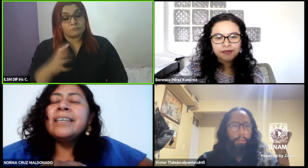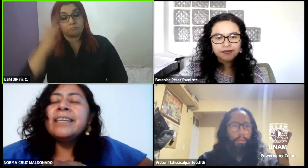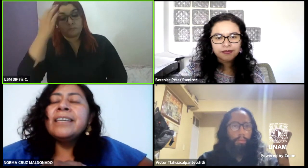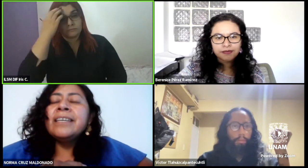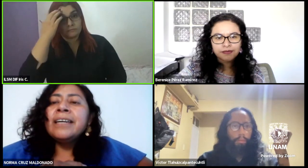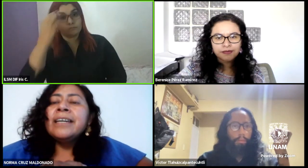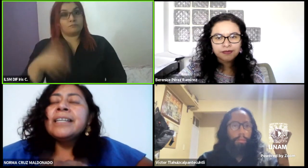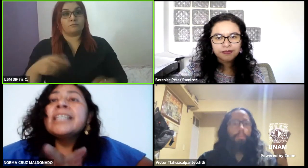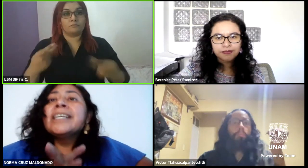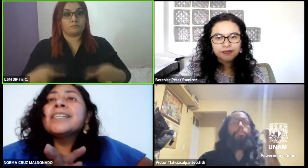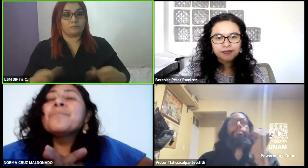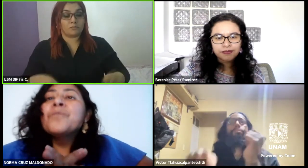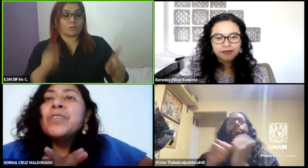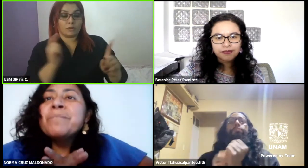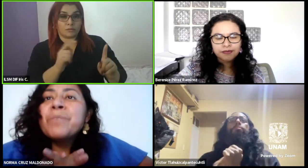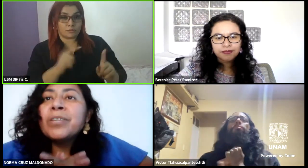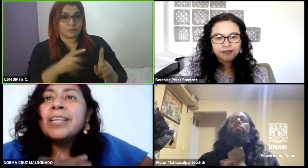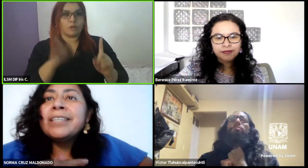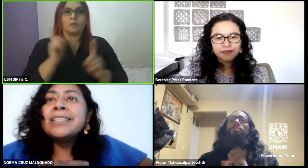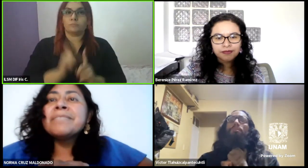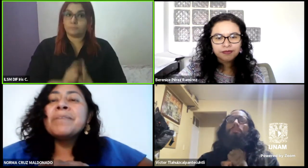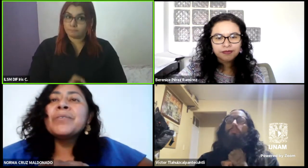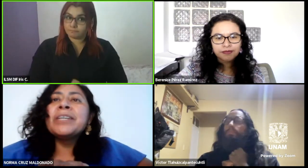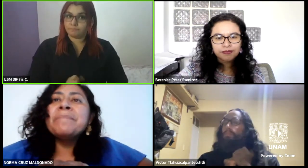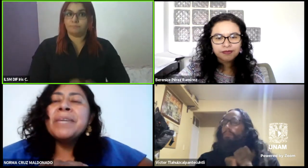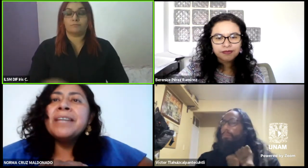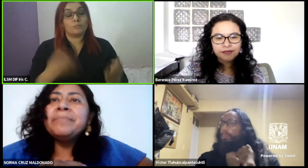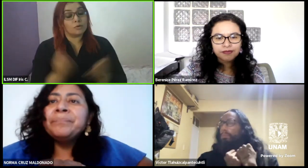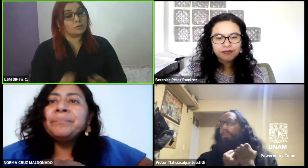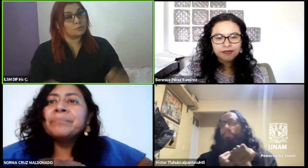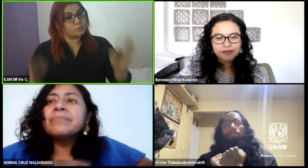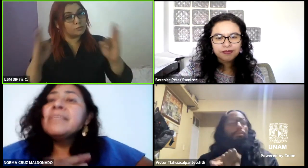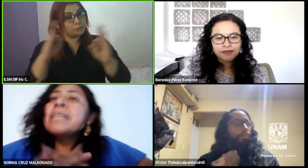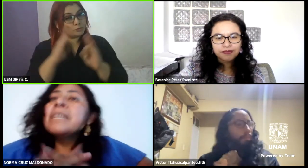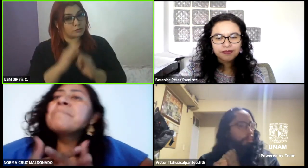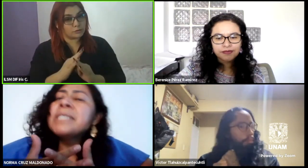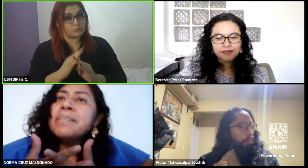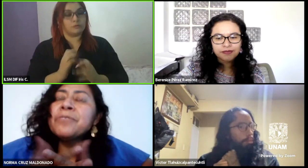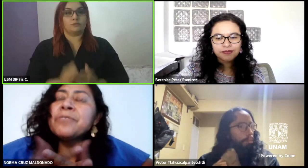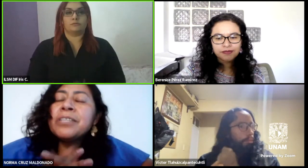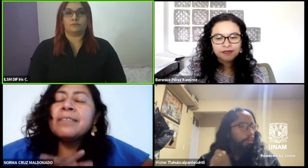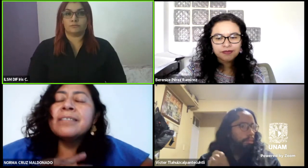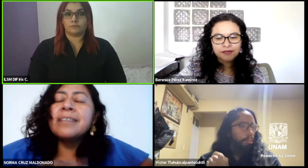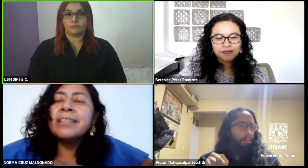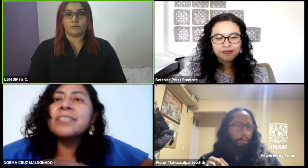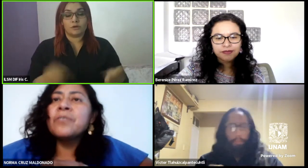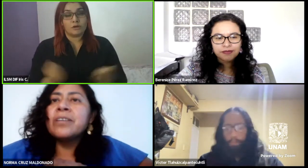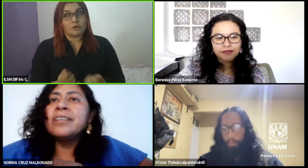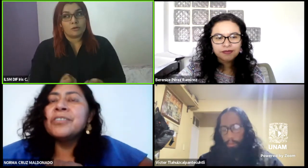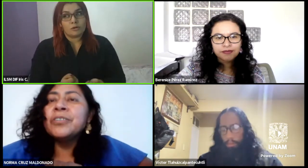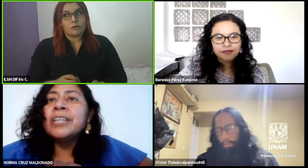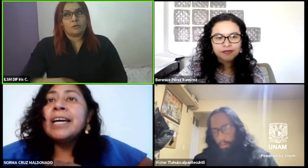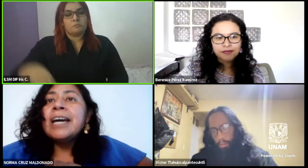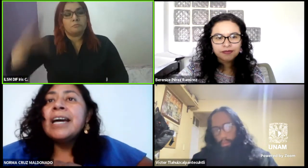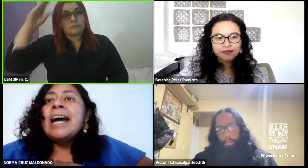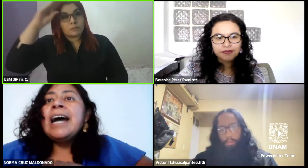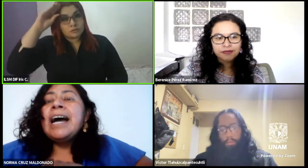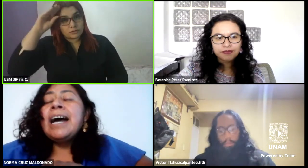tiene críticas muy importantes, pero también pensamientos interesantes con